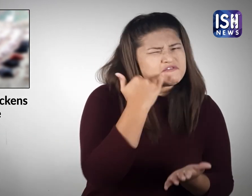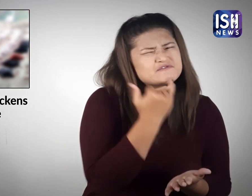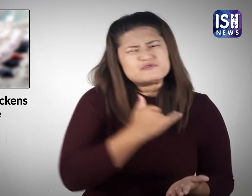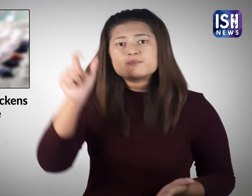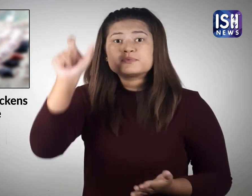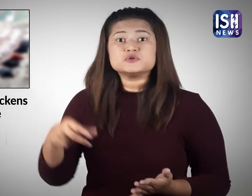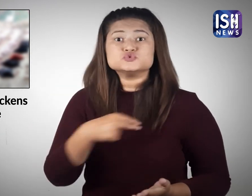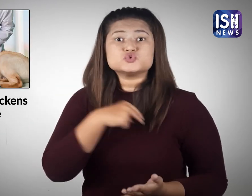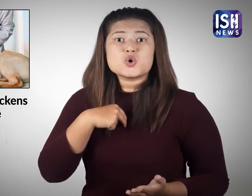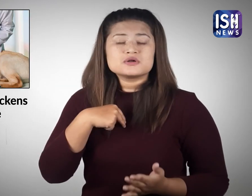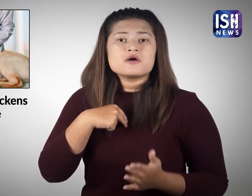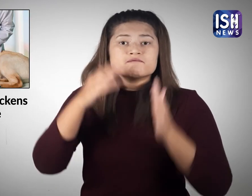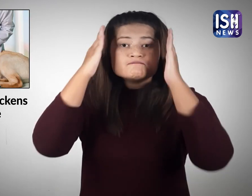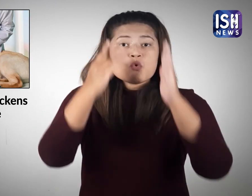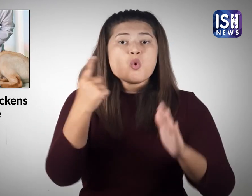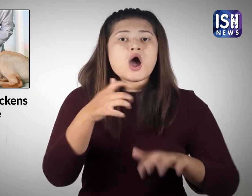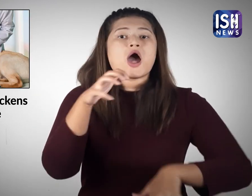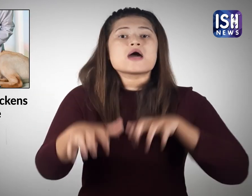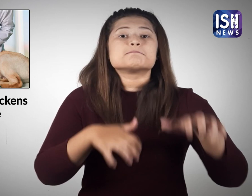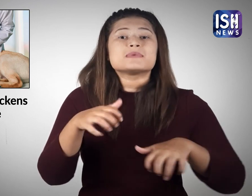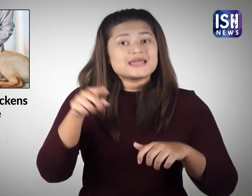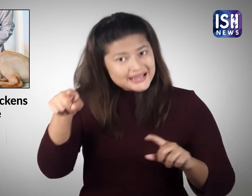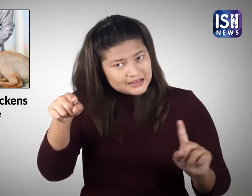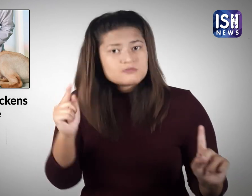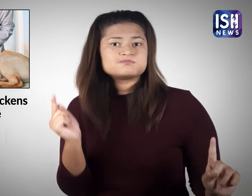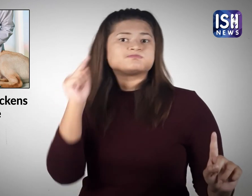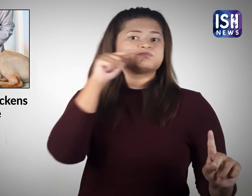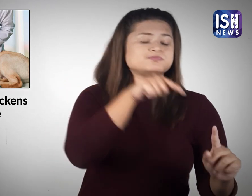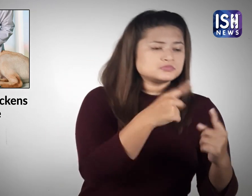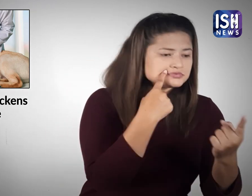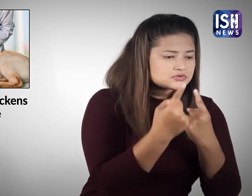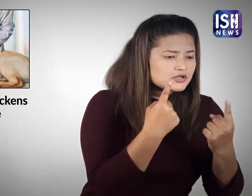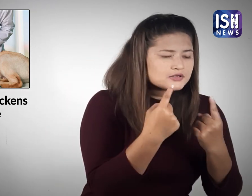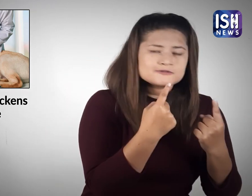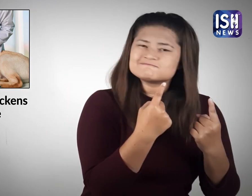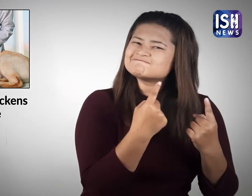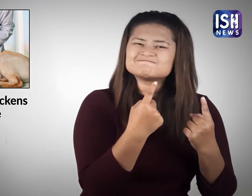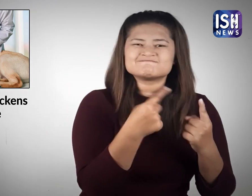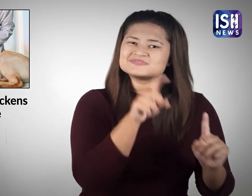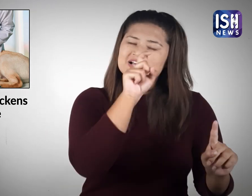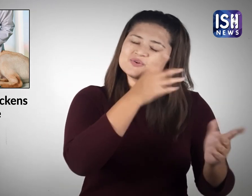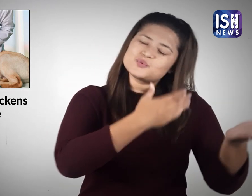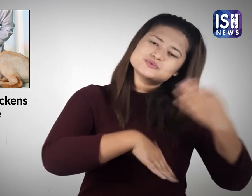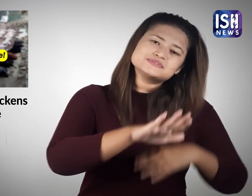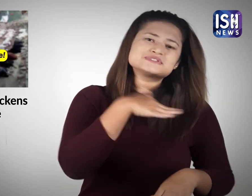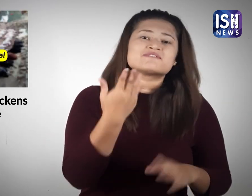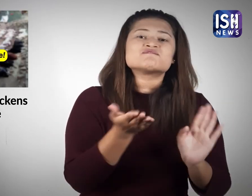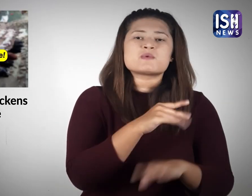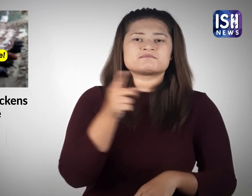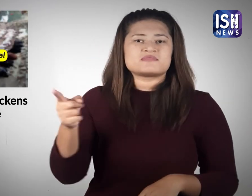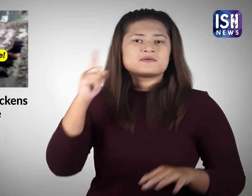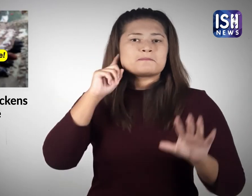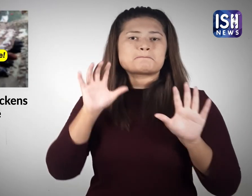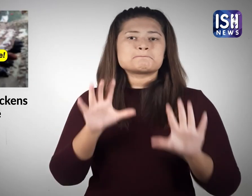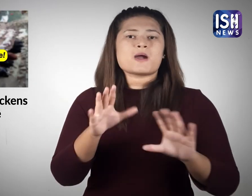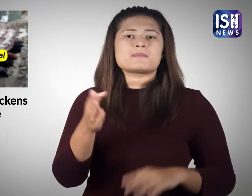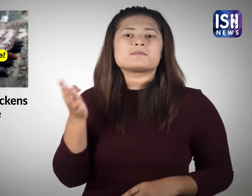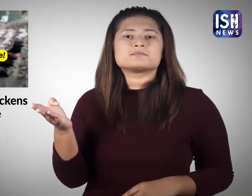जिवित करने की कोशिश की और यहां तक की पशु चिकित सक को भी बुलाया जिसने कहा कि वे तेज आवाज थी जिसके कारण पक्षियों की मौत हो गई